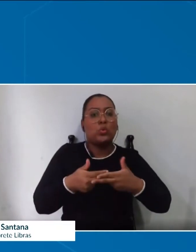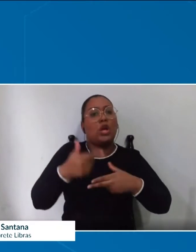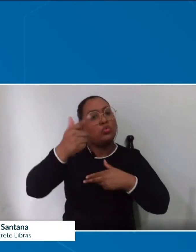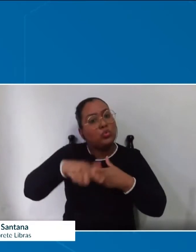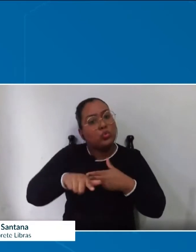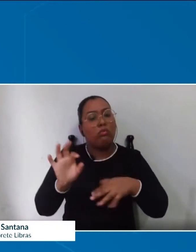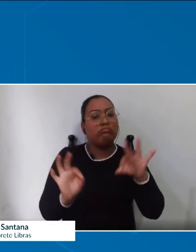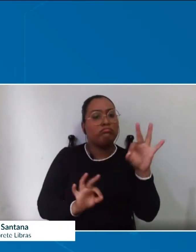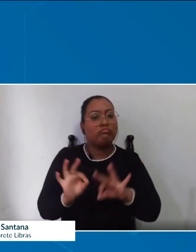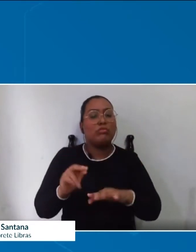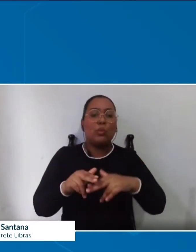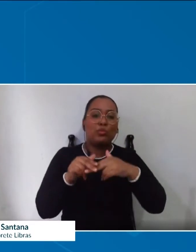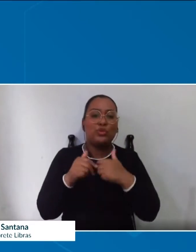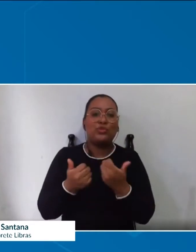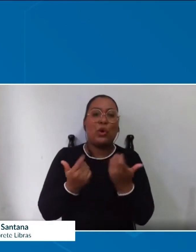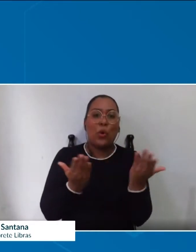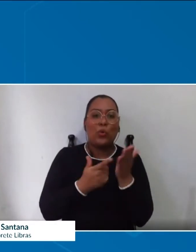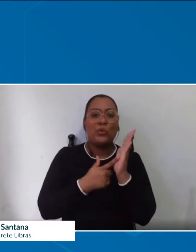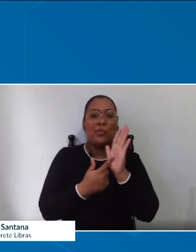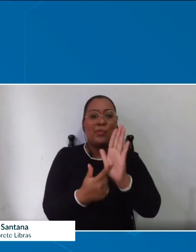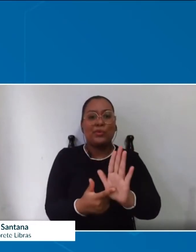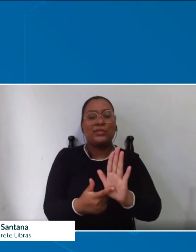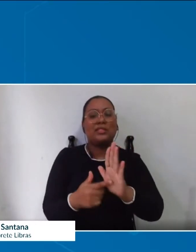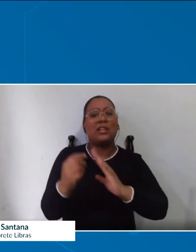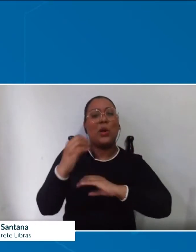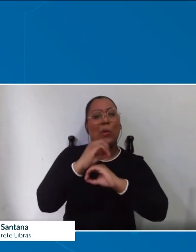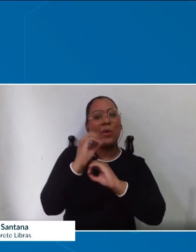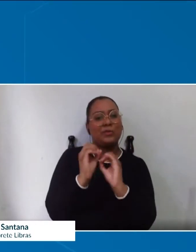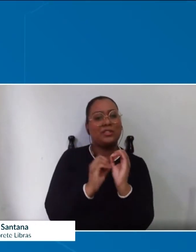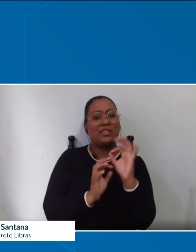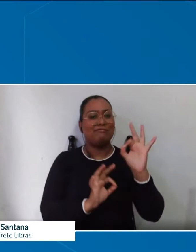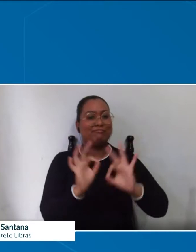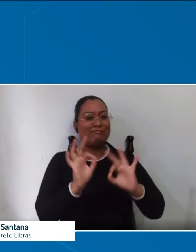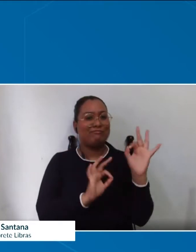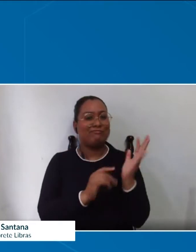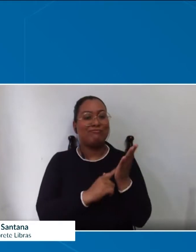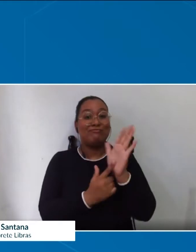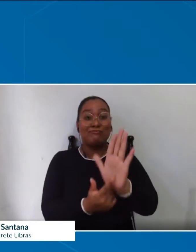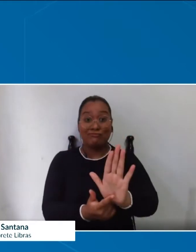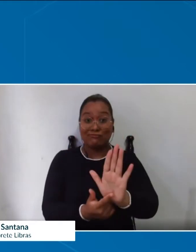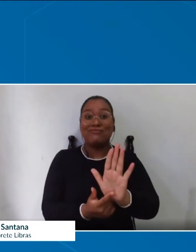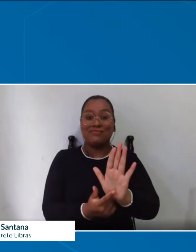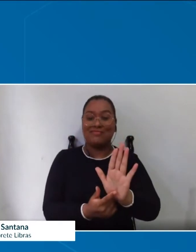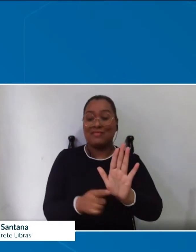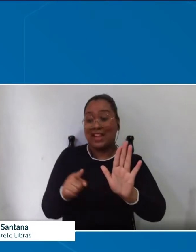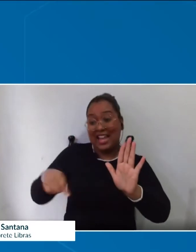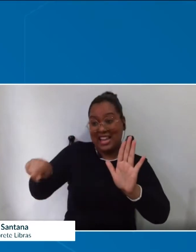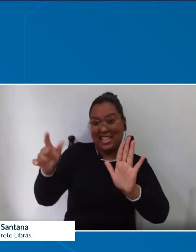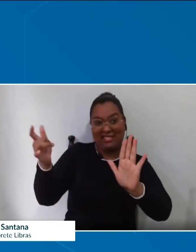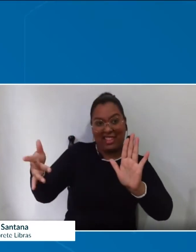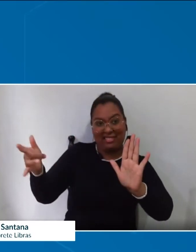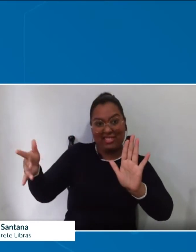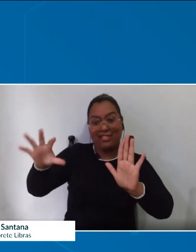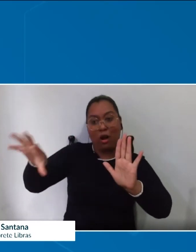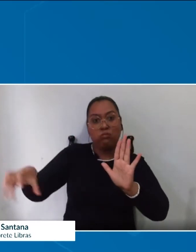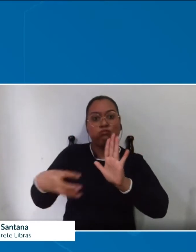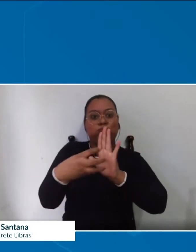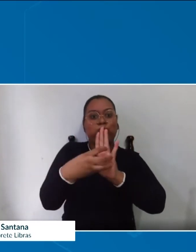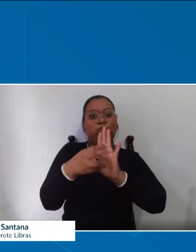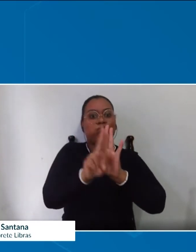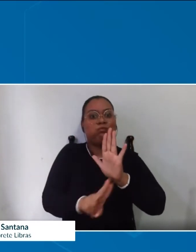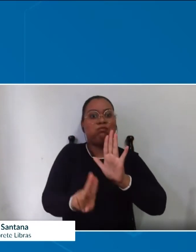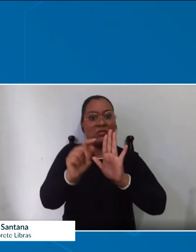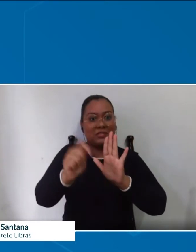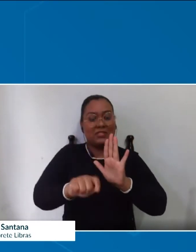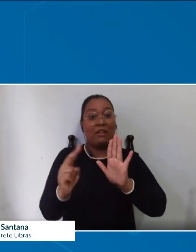um pouquinho do que a universidade faz para reaproveitar essas coisas que valem muito e que nós não estamos dando valor.